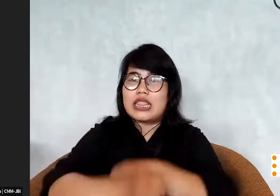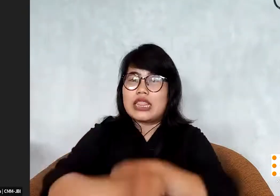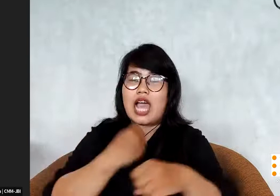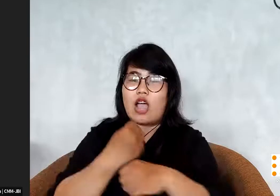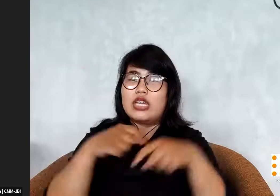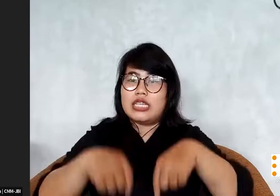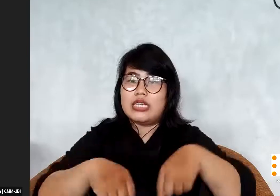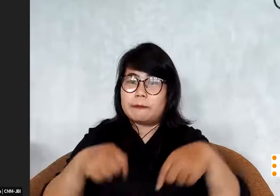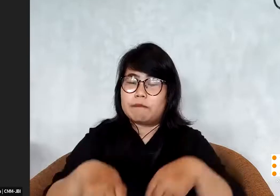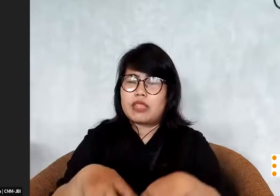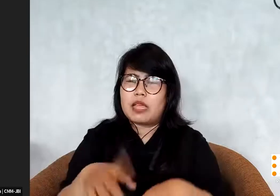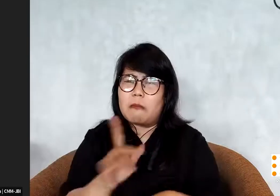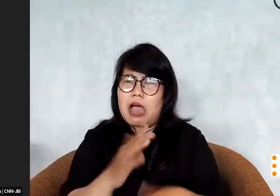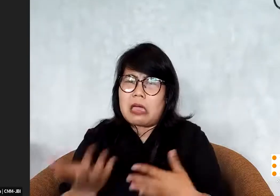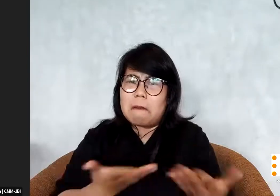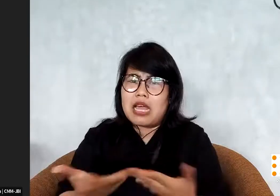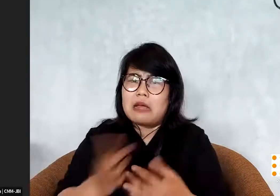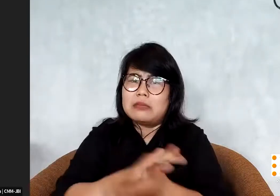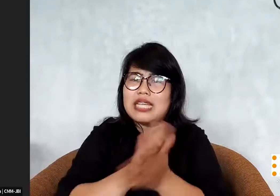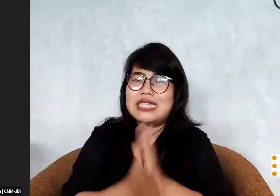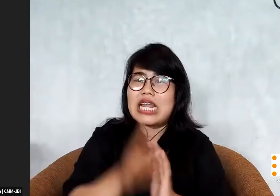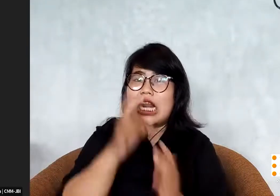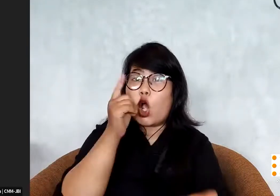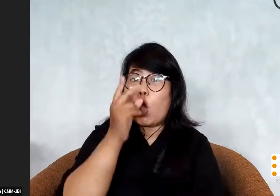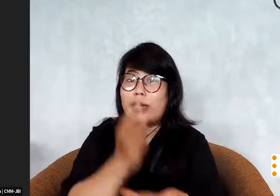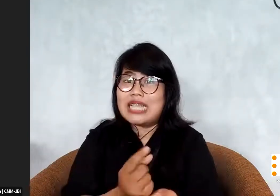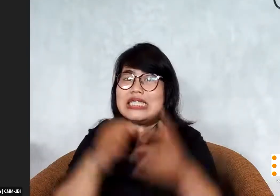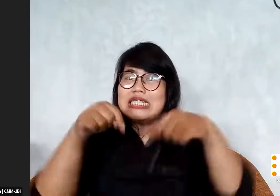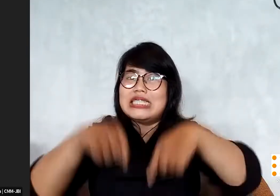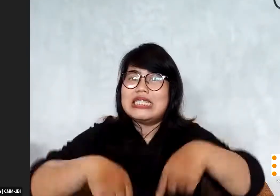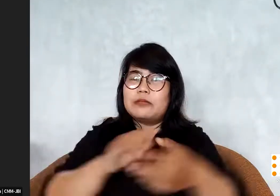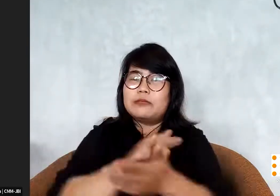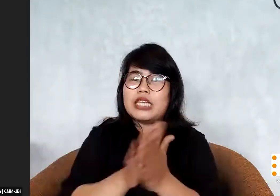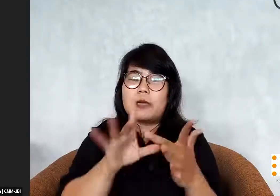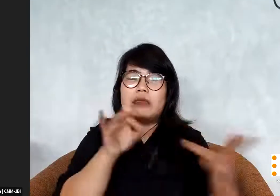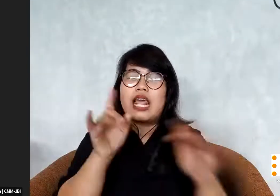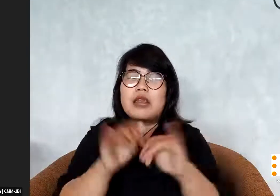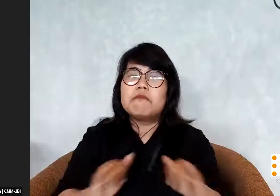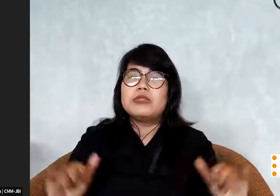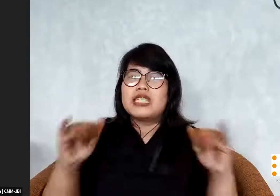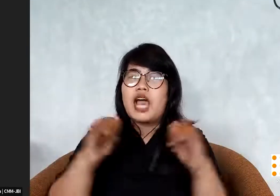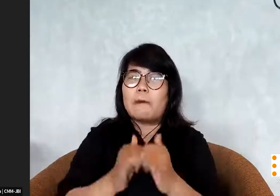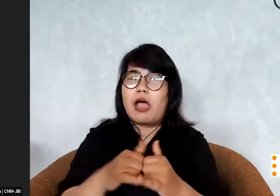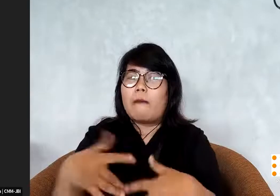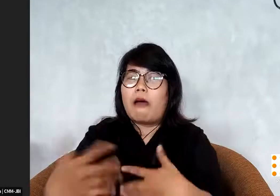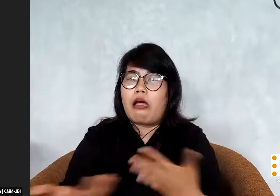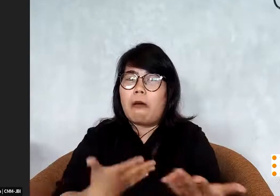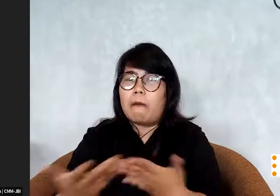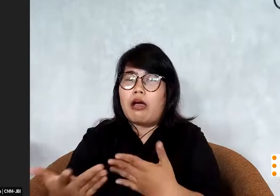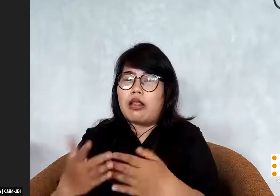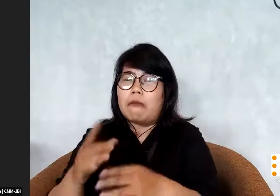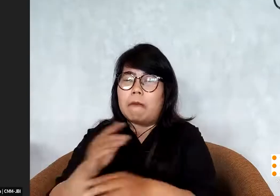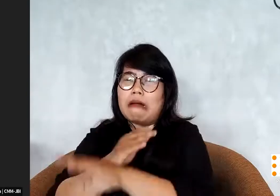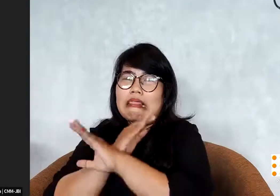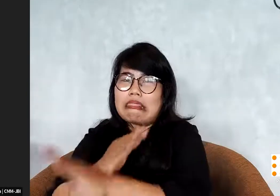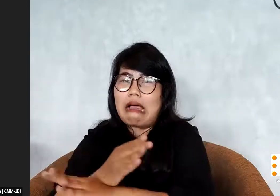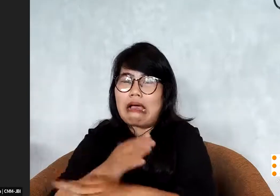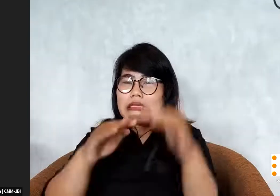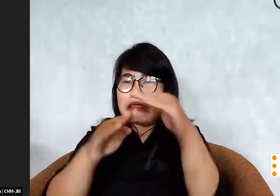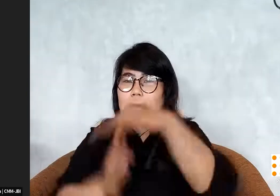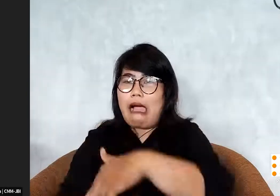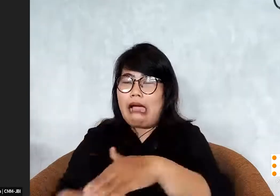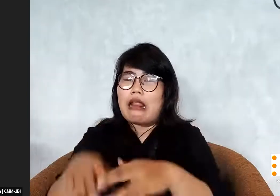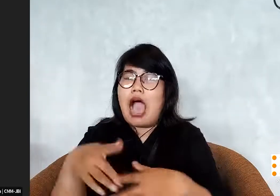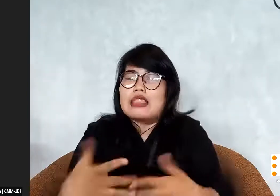jadi menjadikan rekomendasi-rekomendasi ini sebagai pilihan bersama menentang ketimpangan yang ada menjadikannya